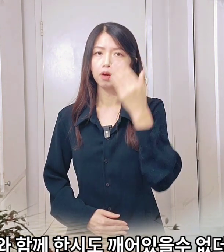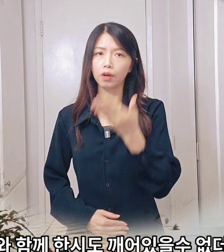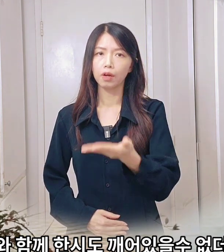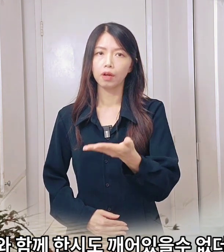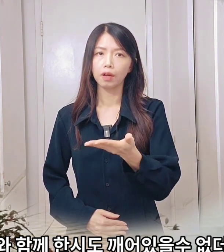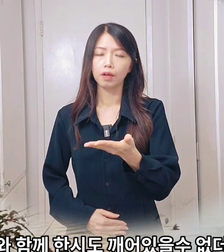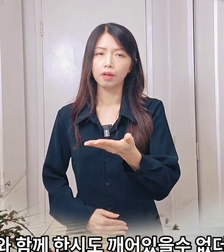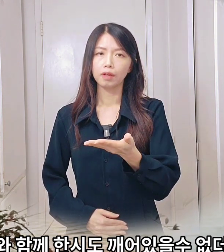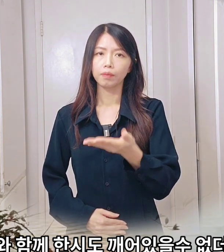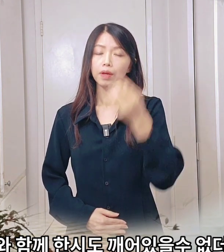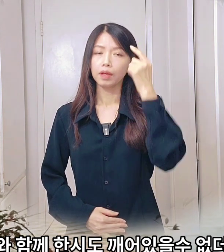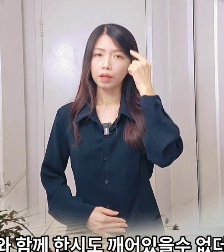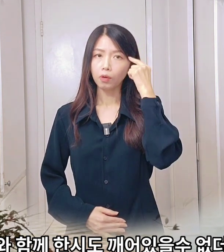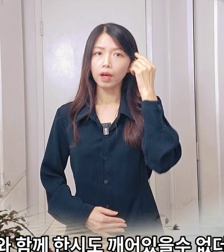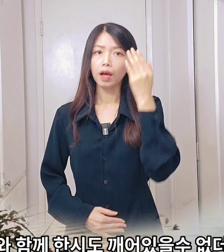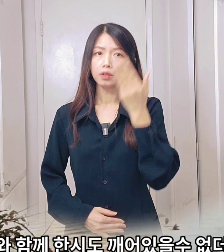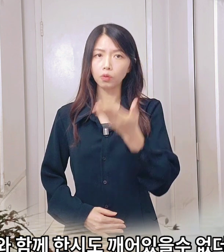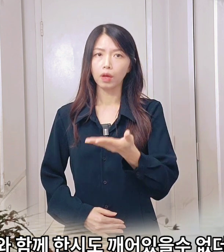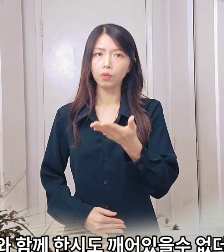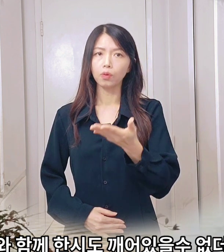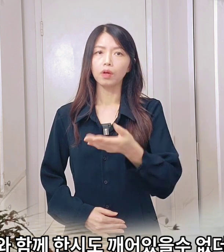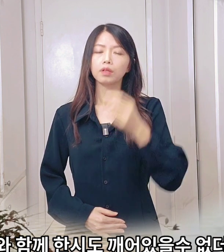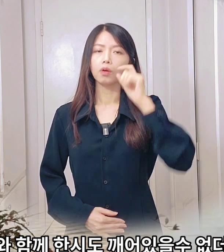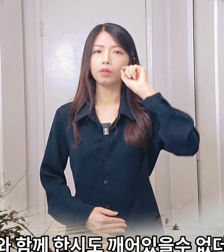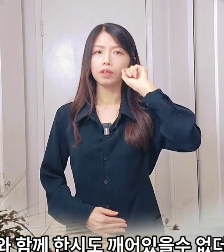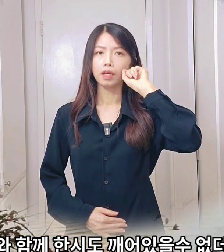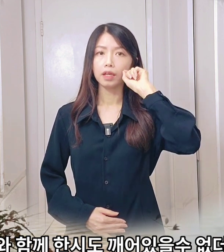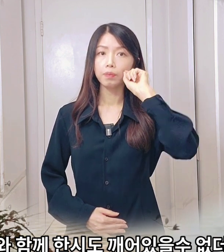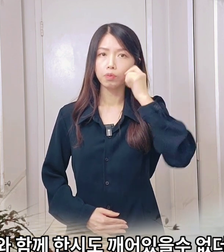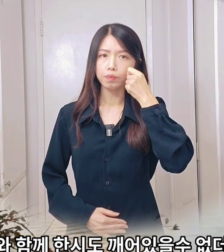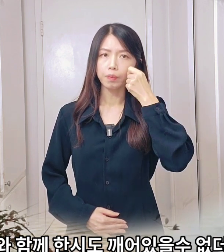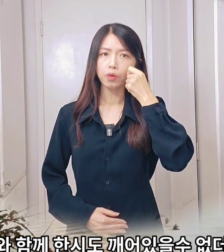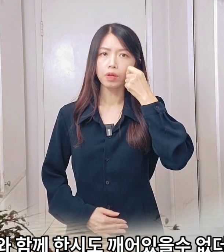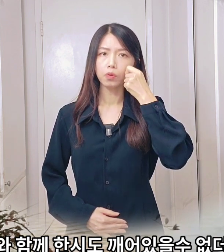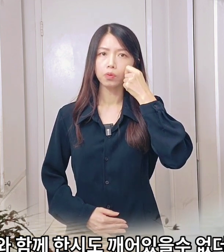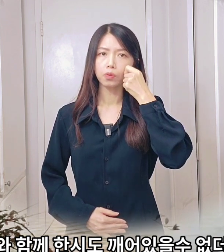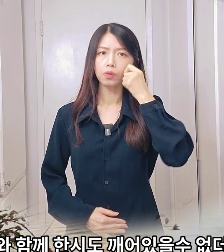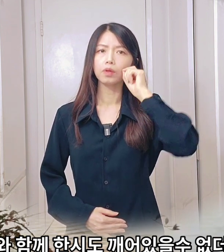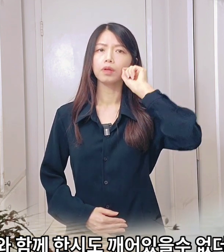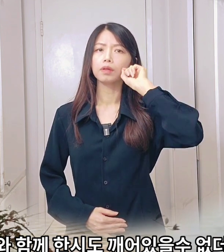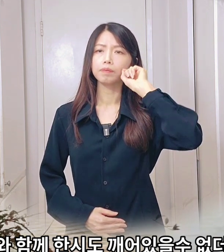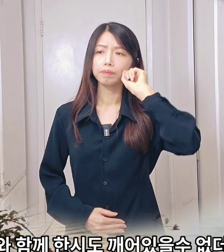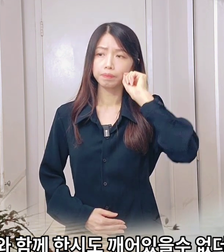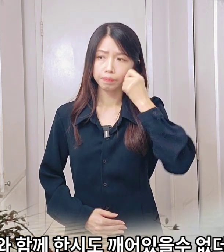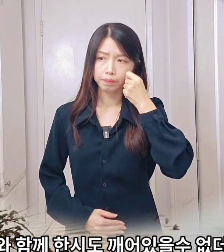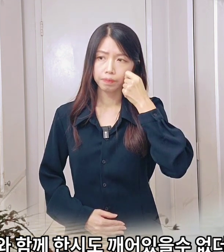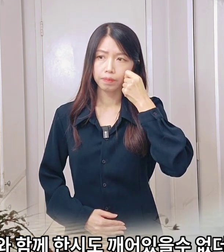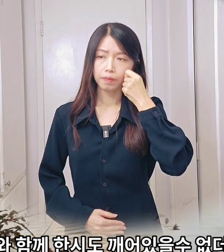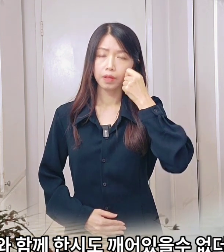돼요. 이렇게 하셔도 되고 저는 그냥 이 부분만 표현해줬고